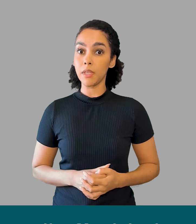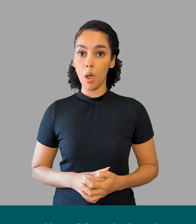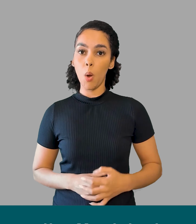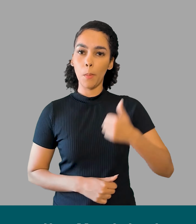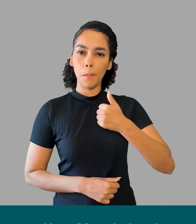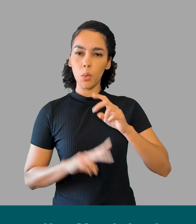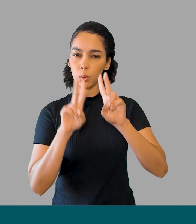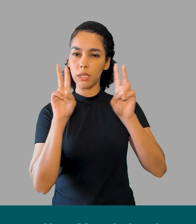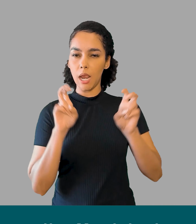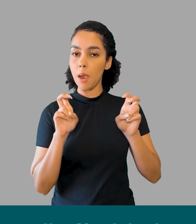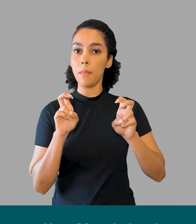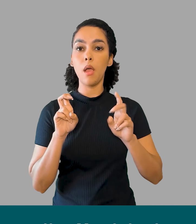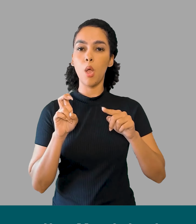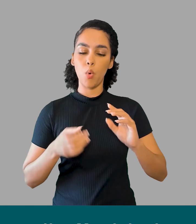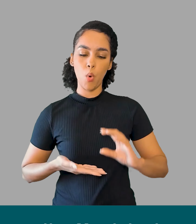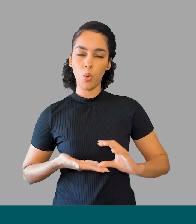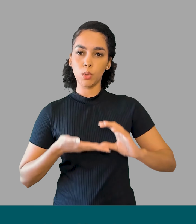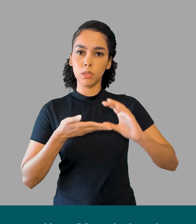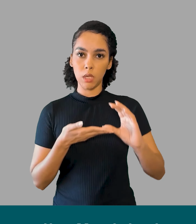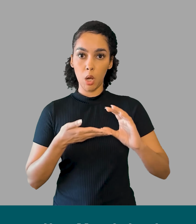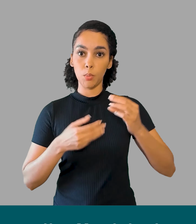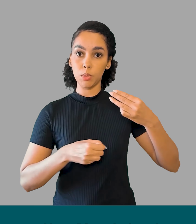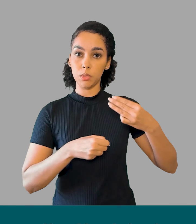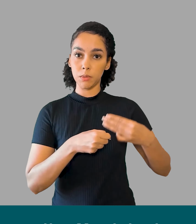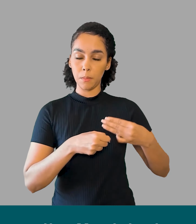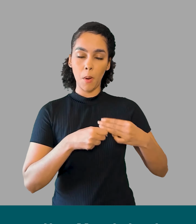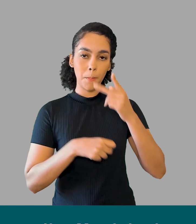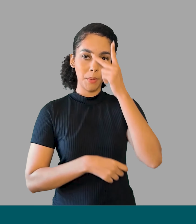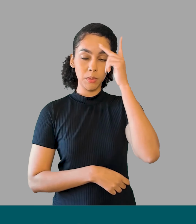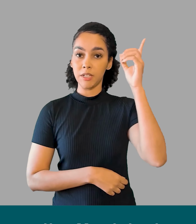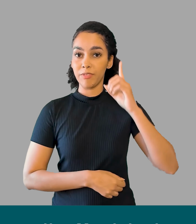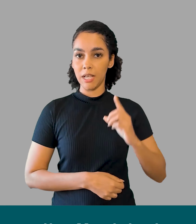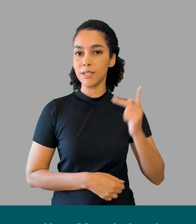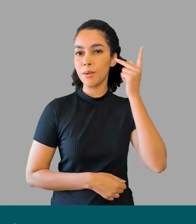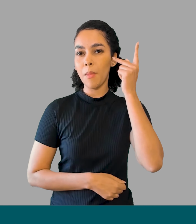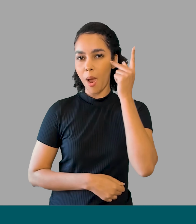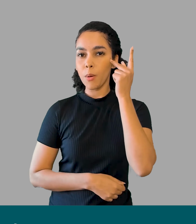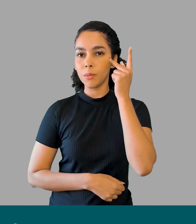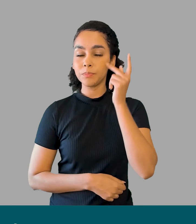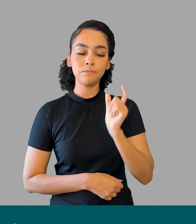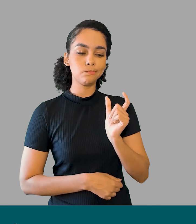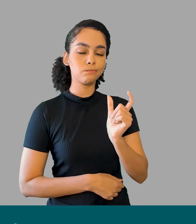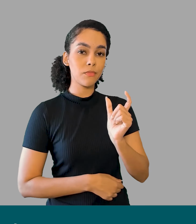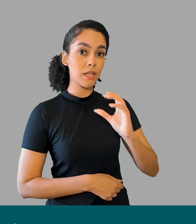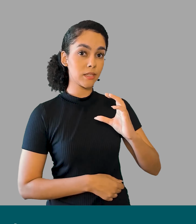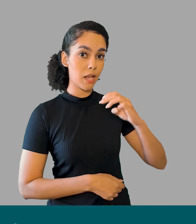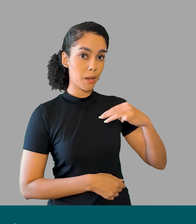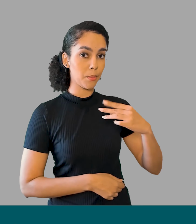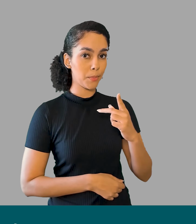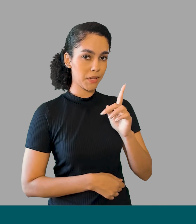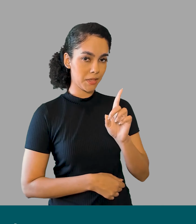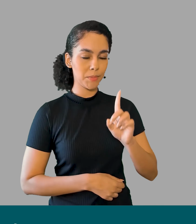O nosso primeiro tema será o Conselho Municipal das Pessoas com Deficiência de São Paulo, que chamamos pela sigla de